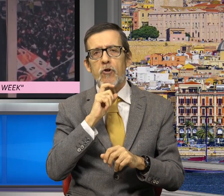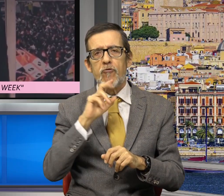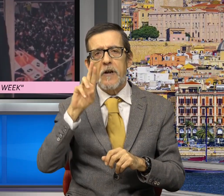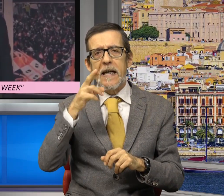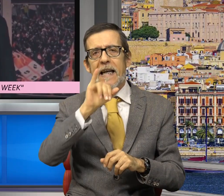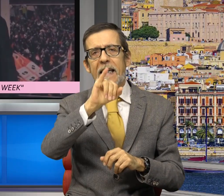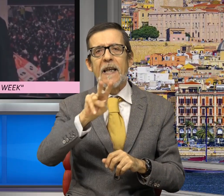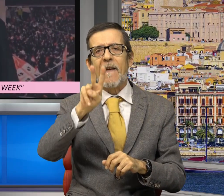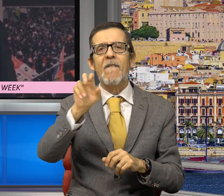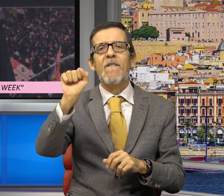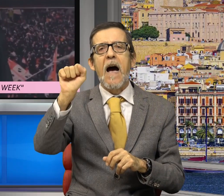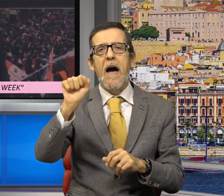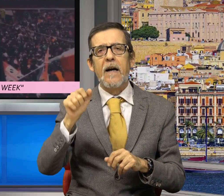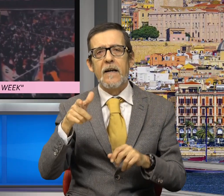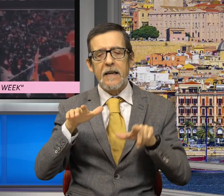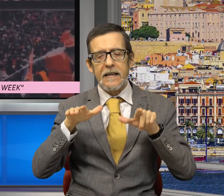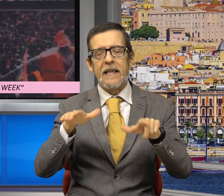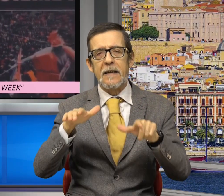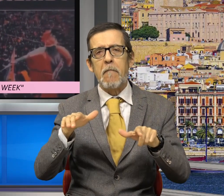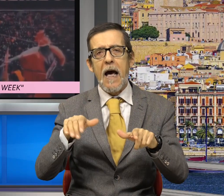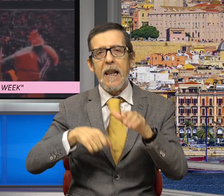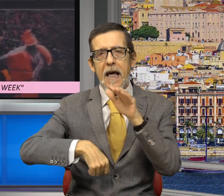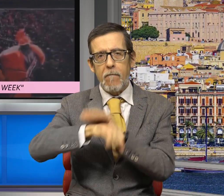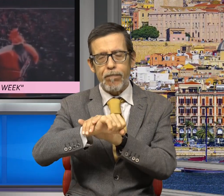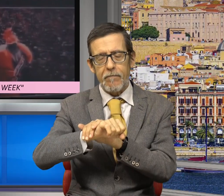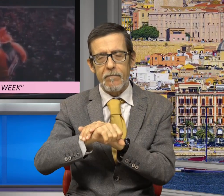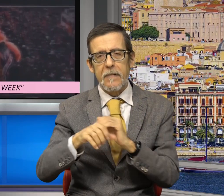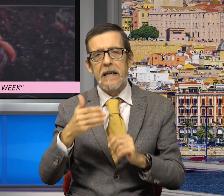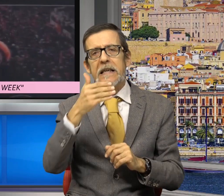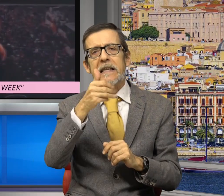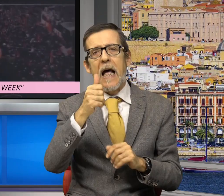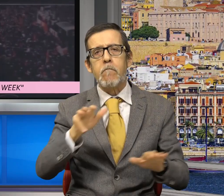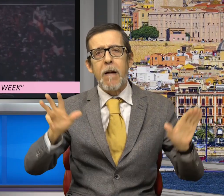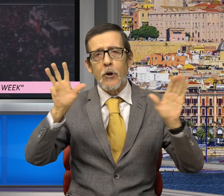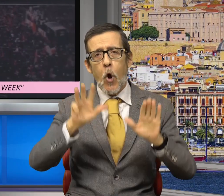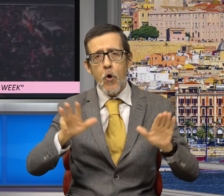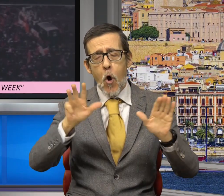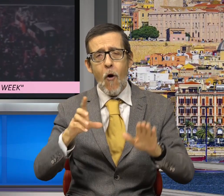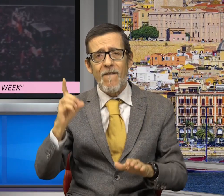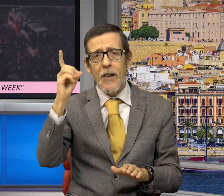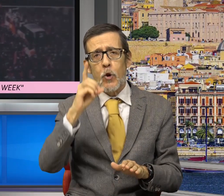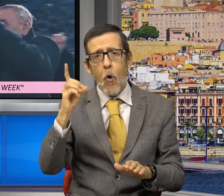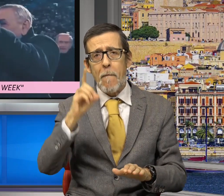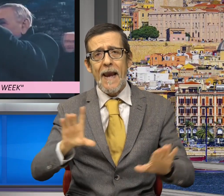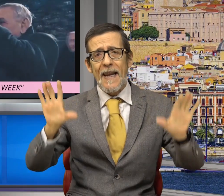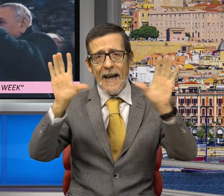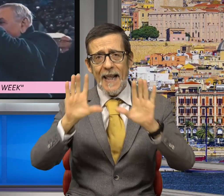Football Week, che fino a sabato 9 e domenica 10 novembre proporrà una serie di eventi nel ricordo del mito.